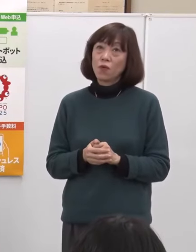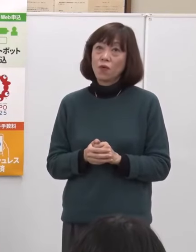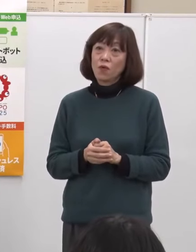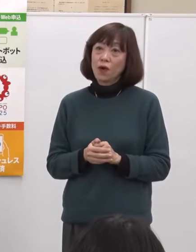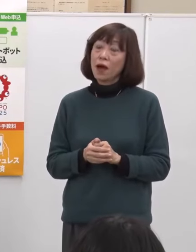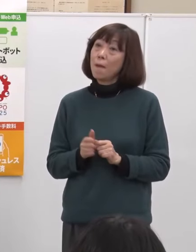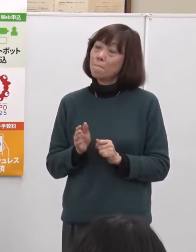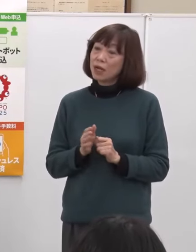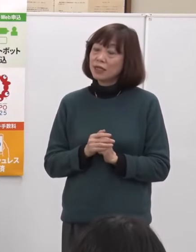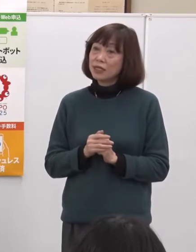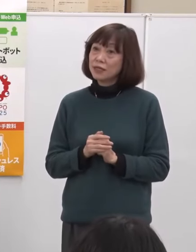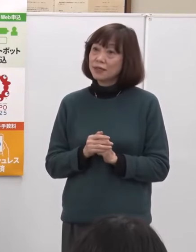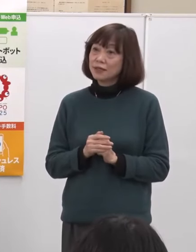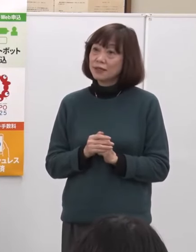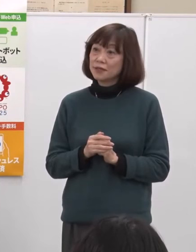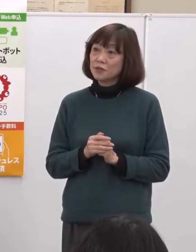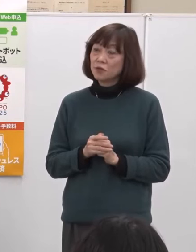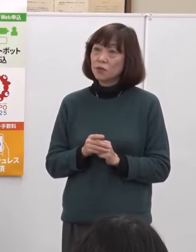あんまり